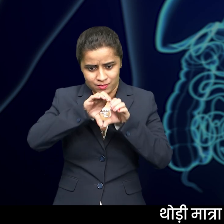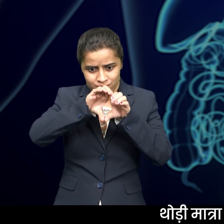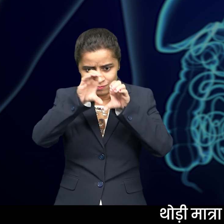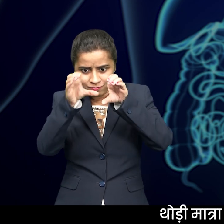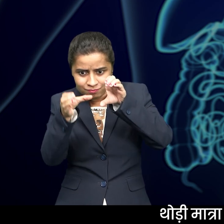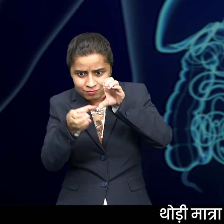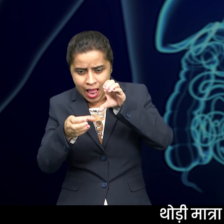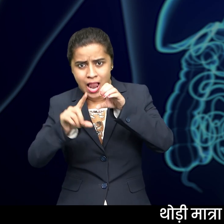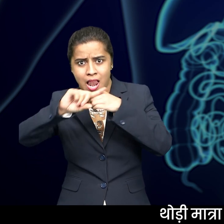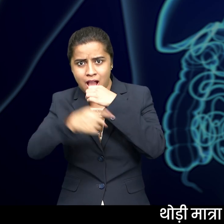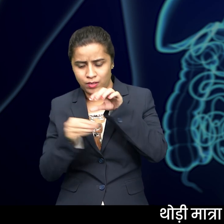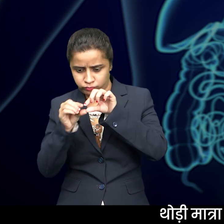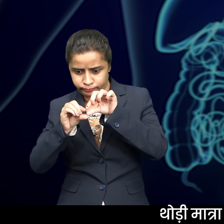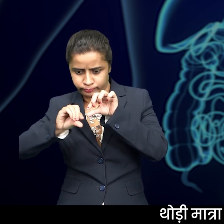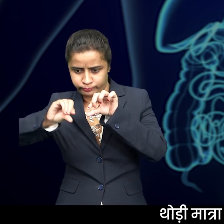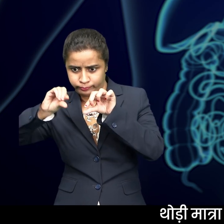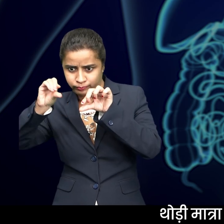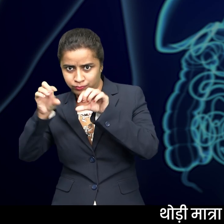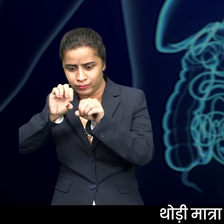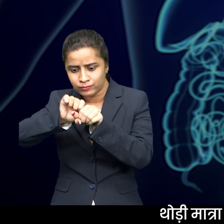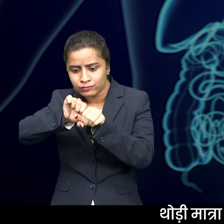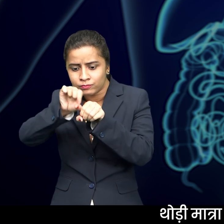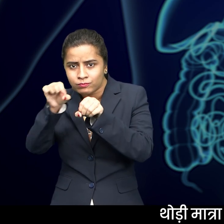में जारी किया जाता है।